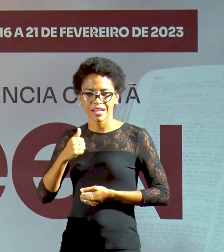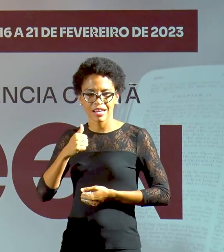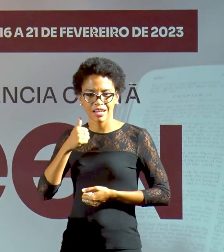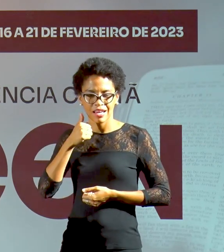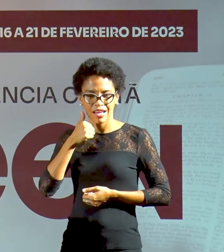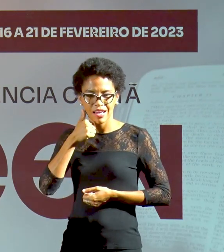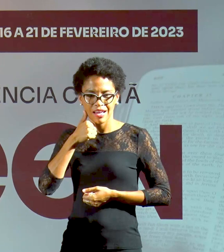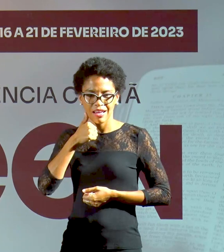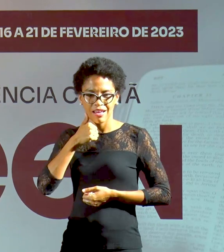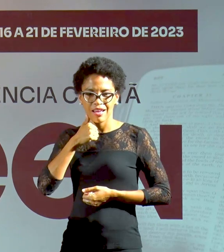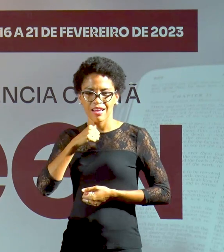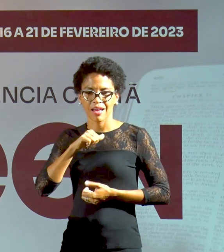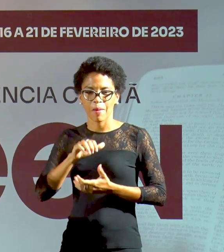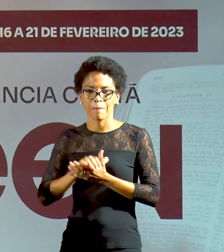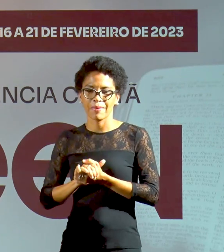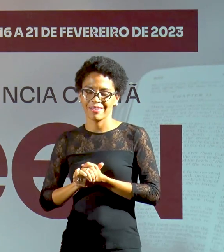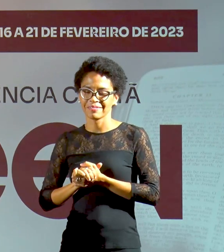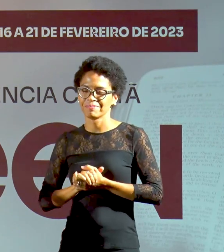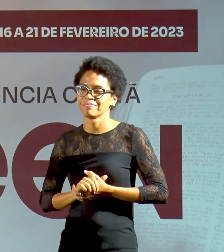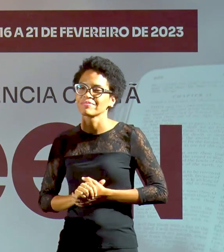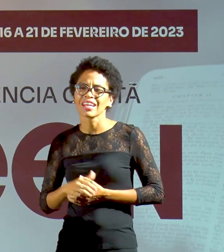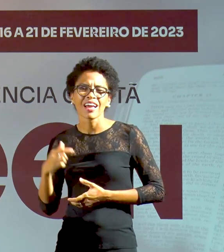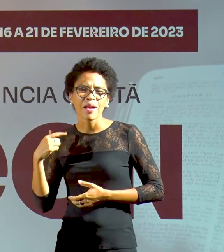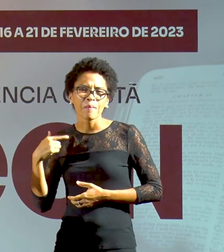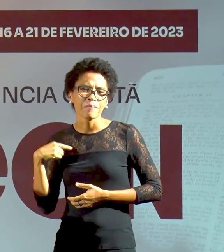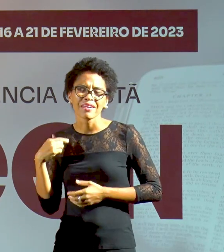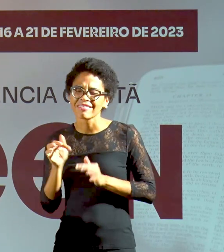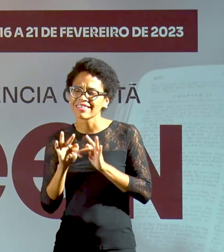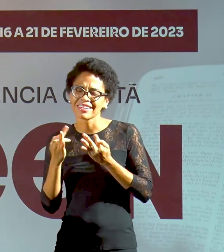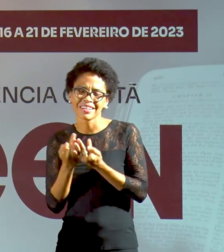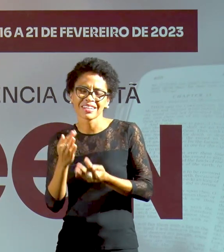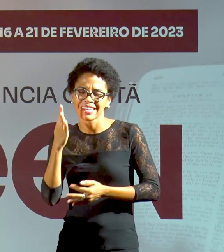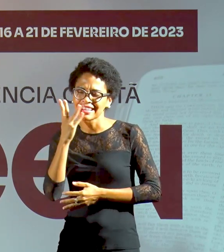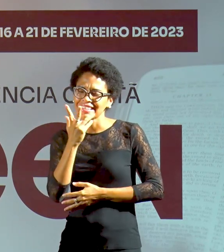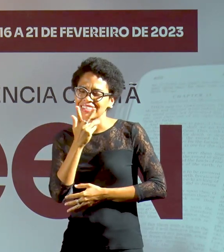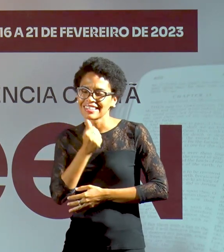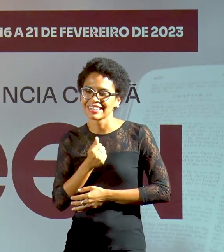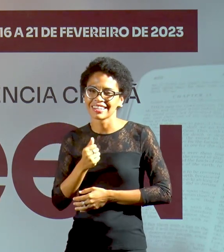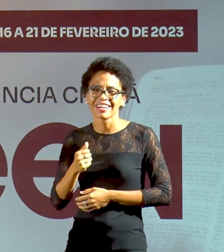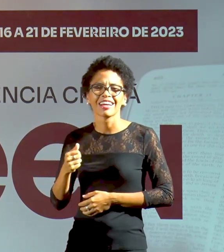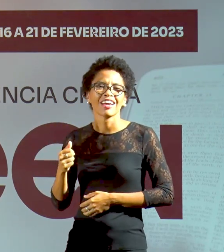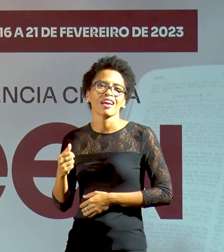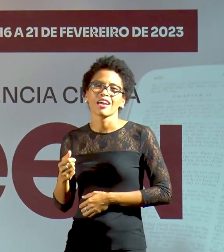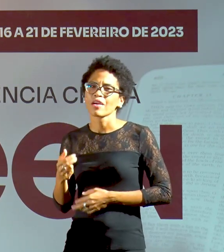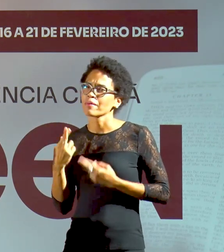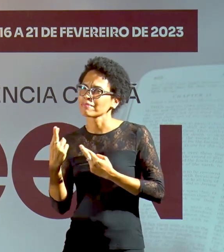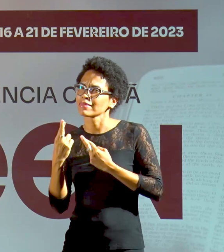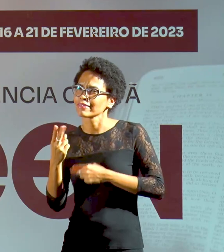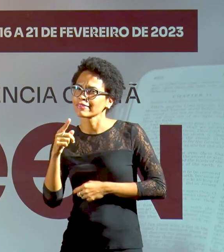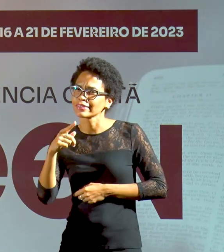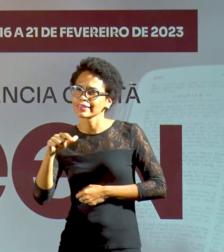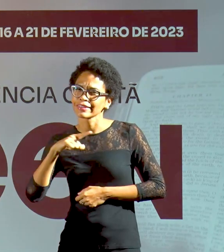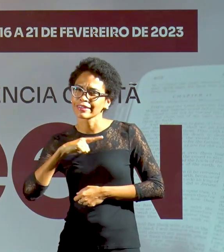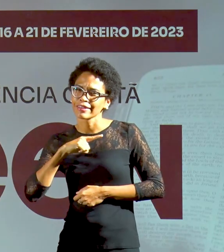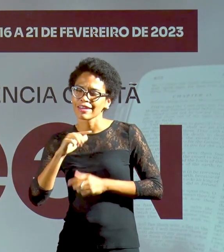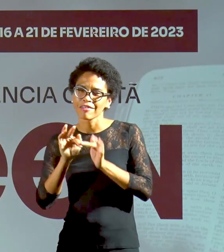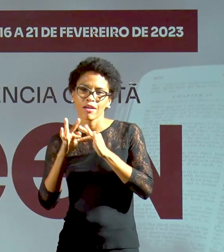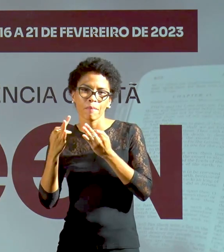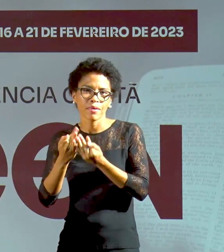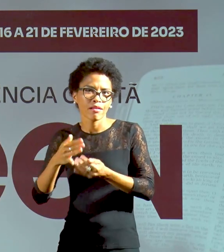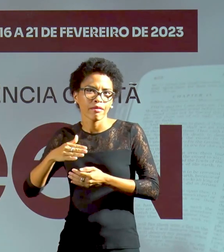mínimo tão linda quanto a minha eu espero que você tenha uma família ainda mais linda que seja ainda mais especial que a minha